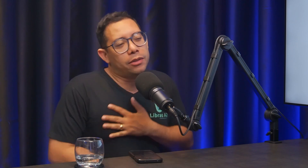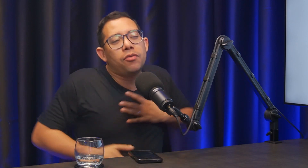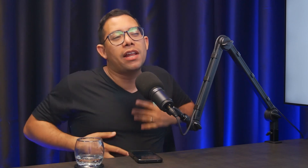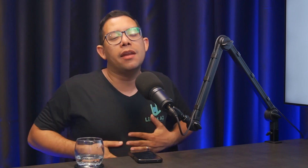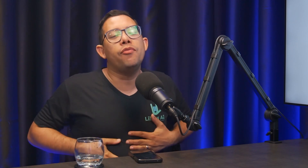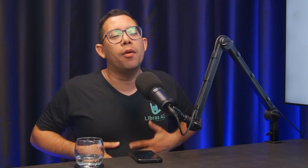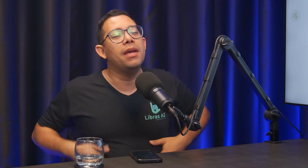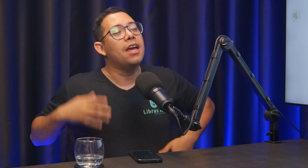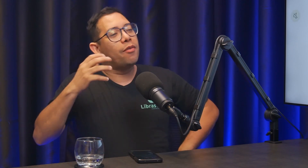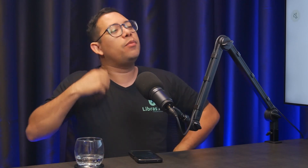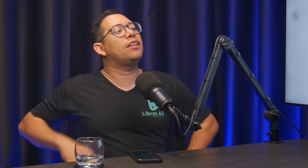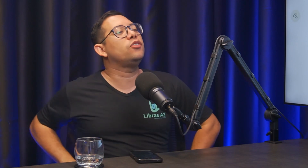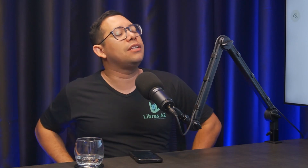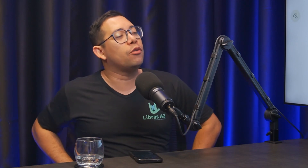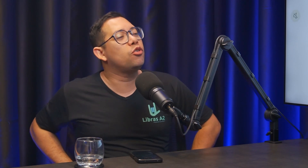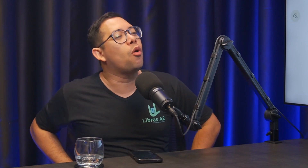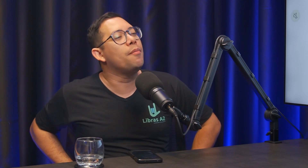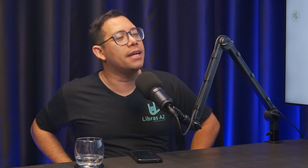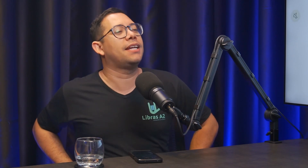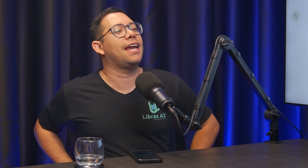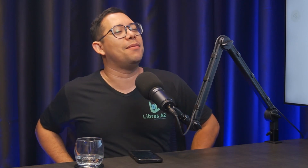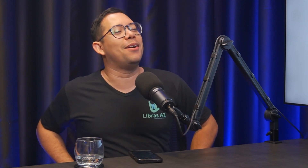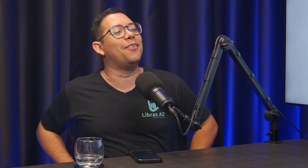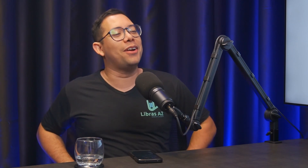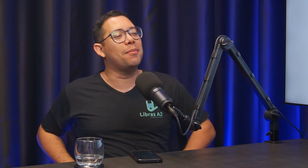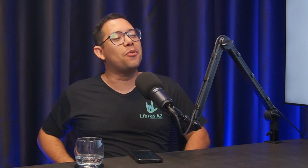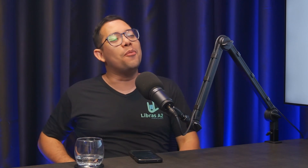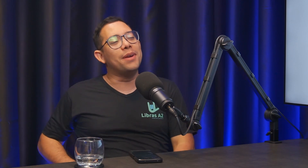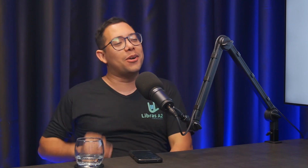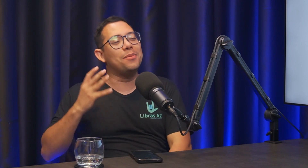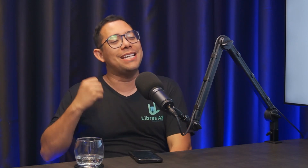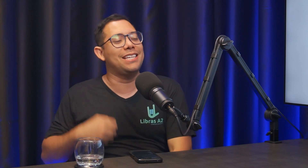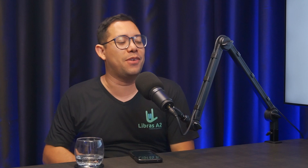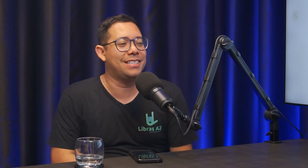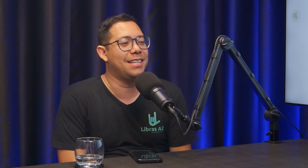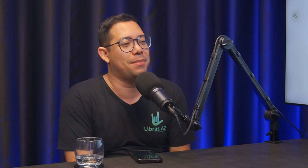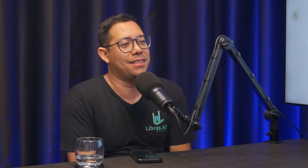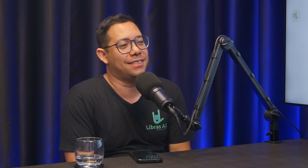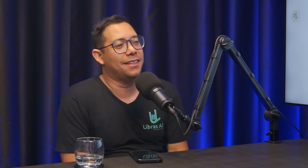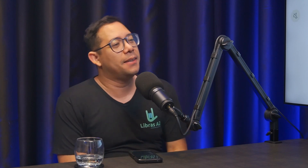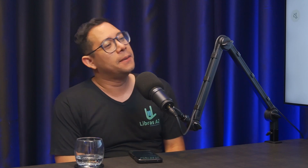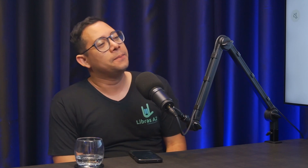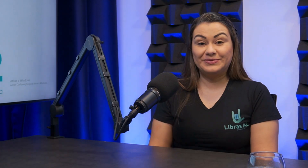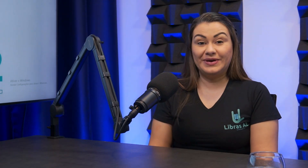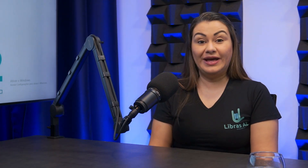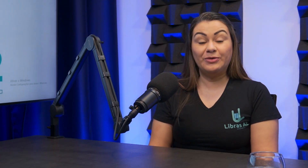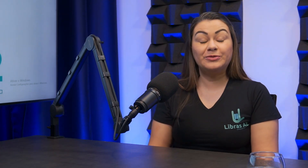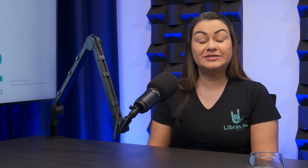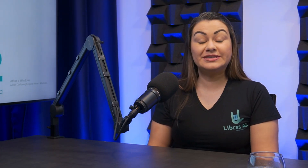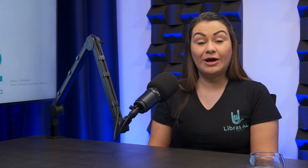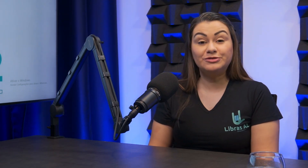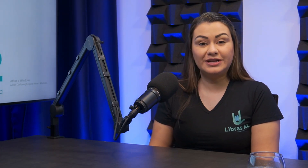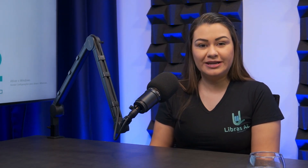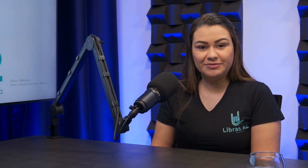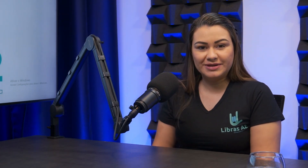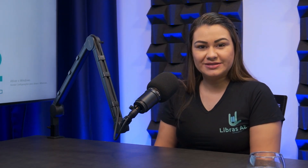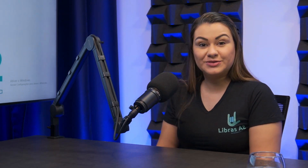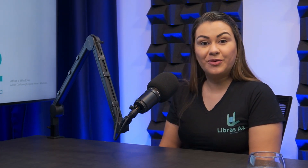falando em fome, vamos fazer o sinal de comer, Kerma. O verbo comer. Como que a gente faz em Libras? Então, o sinal de Libras, comer,